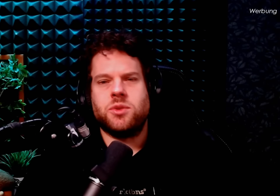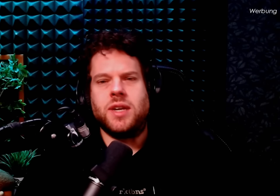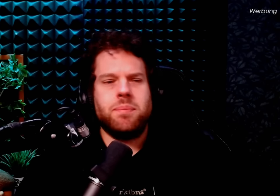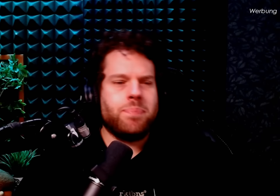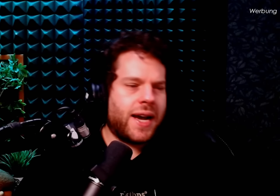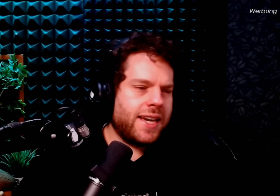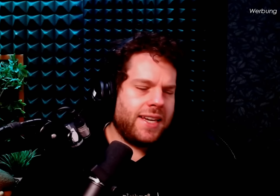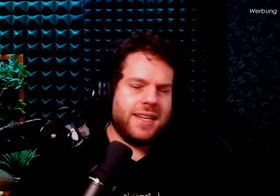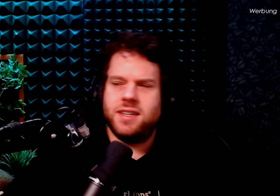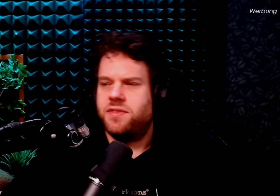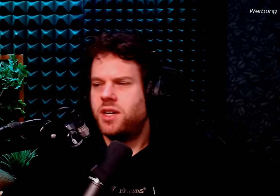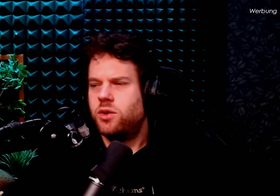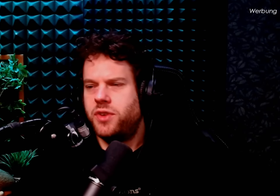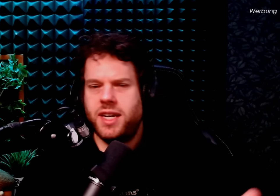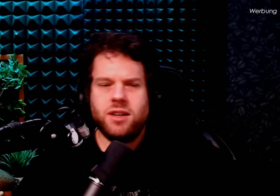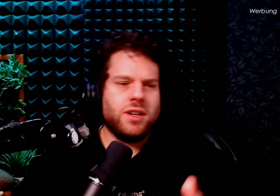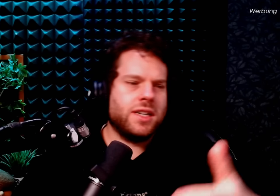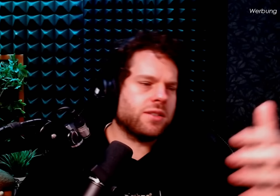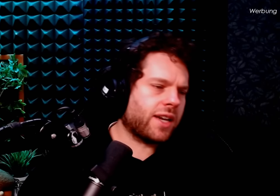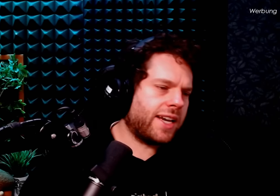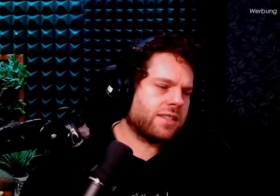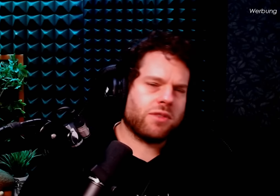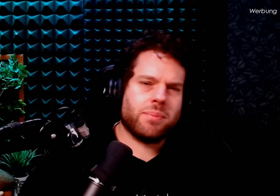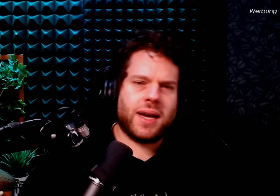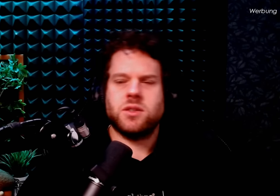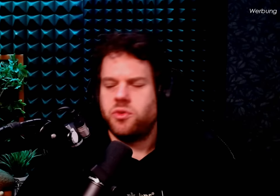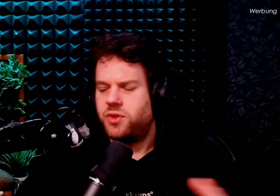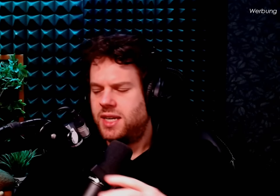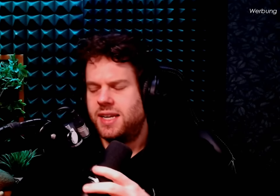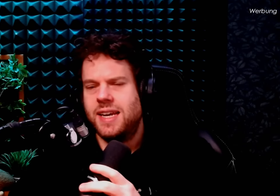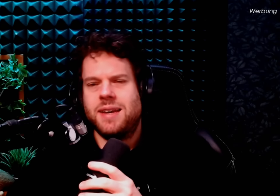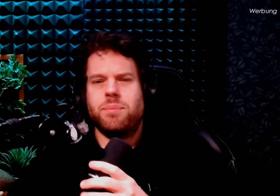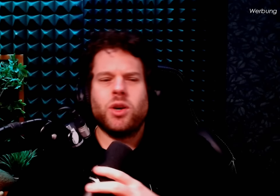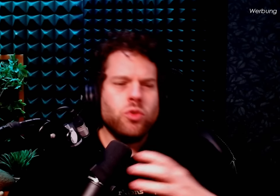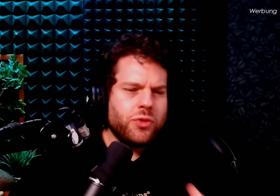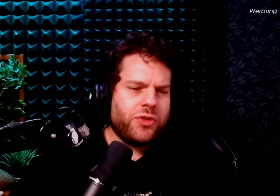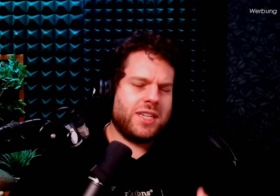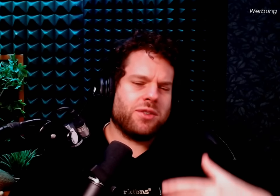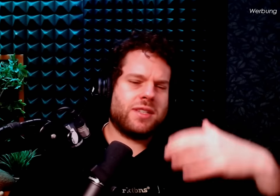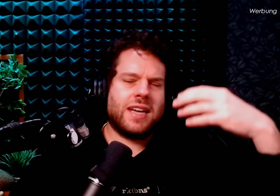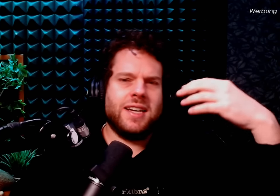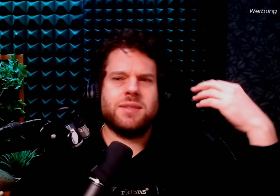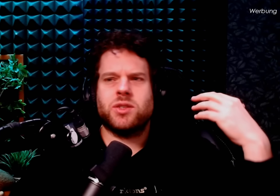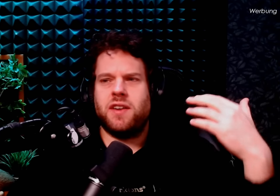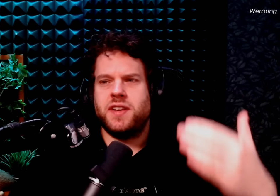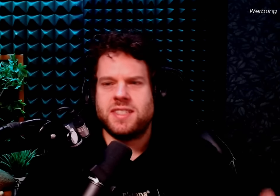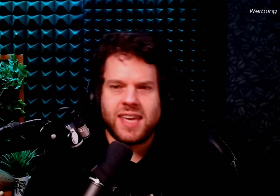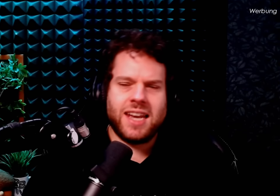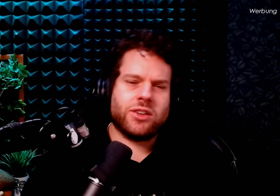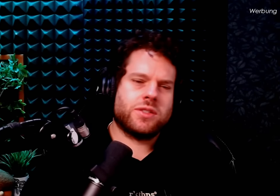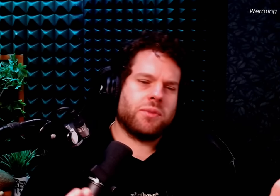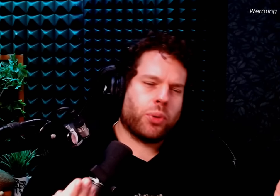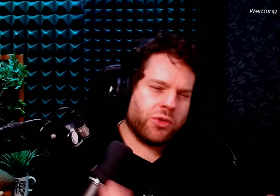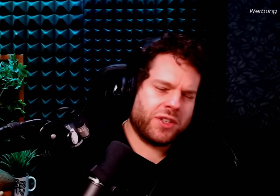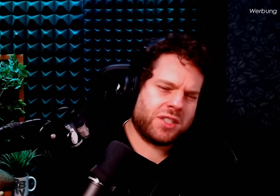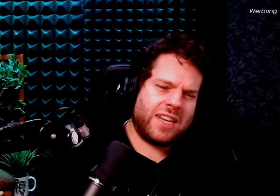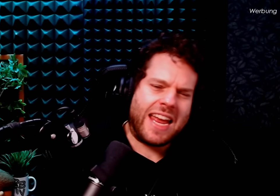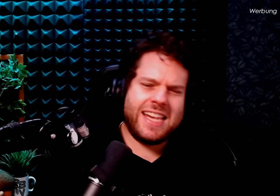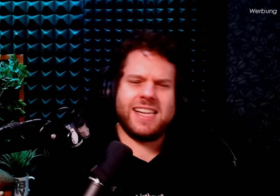so nebenbei, hier WOW und links und rechts. Und wir machen so viel beruflich und das ist alles immer so effizient und so professionell.